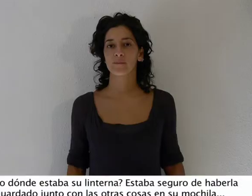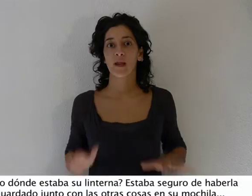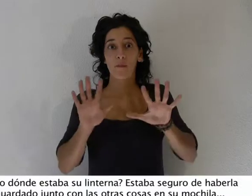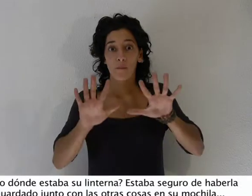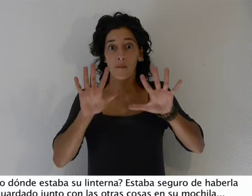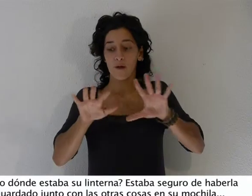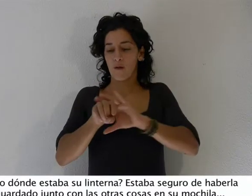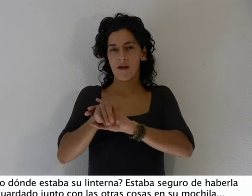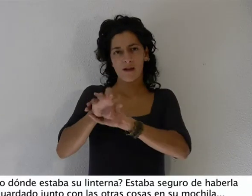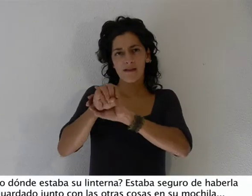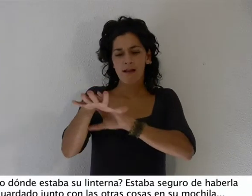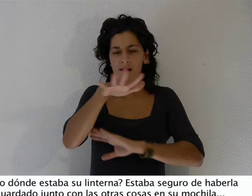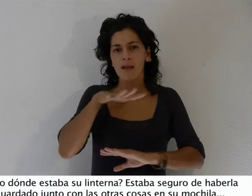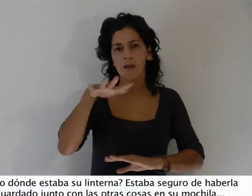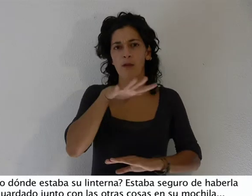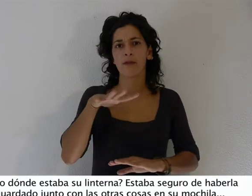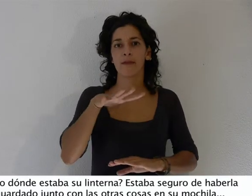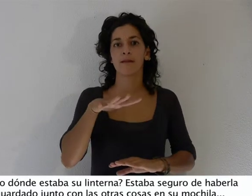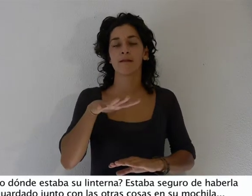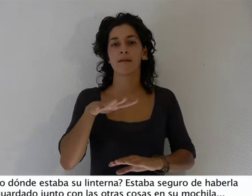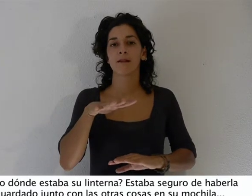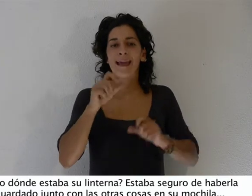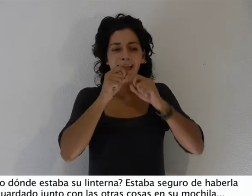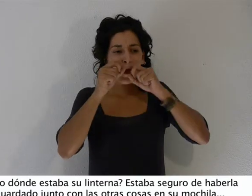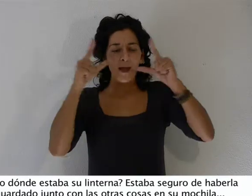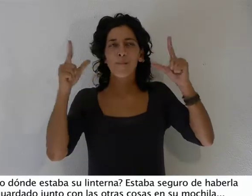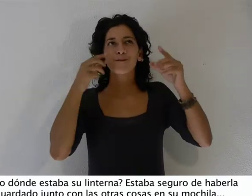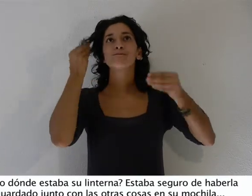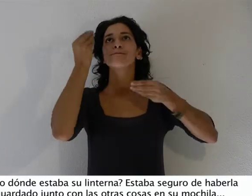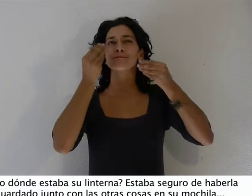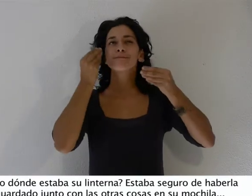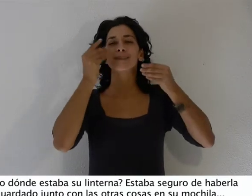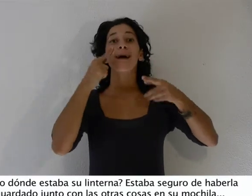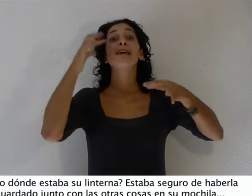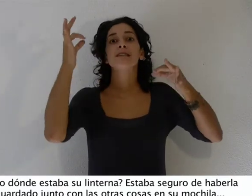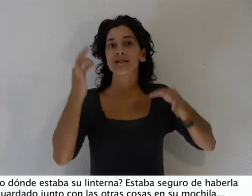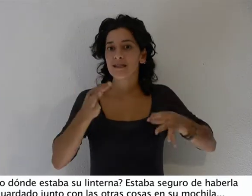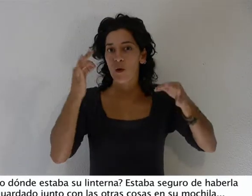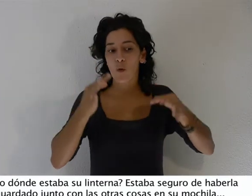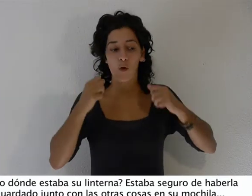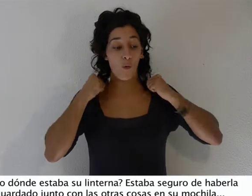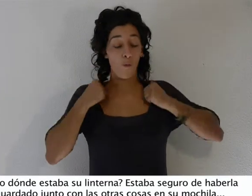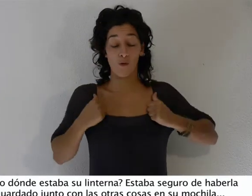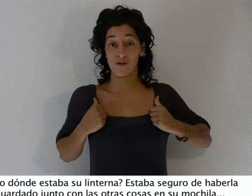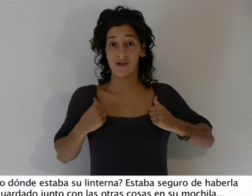¿Pero dónde estaba su linterna? Estaba seguro de haberla guardado junto con las otras cosas en su mochila.